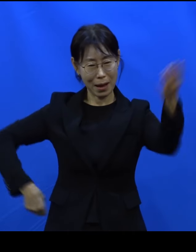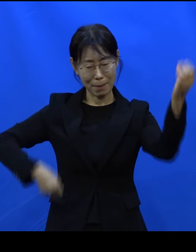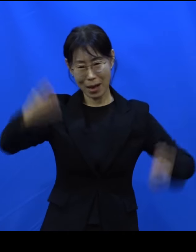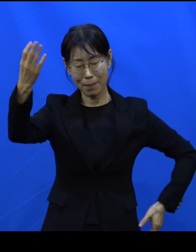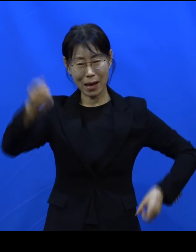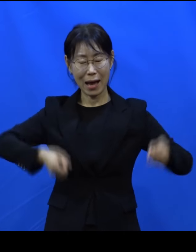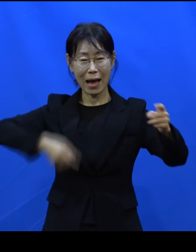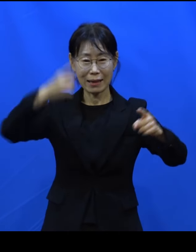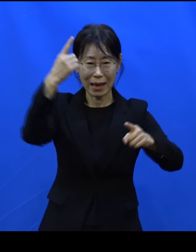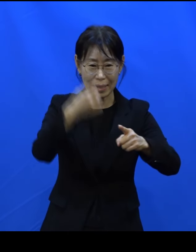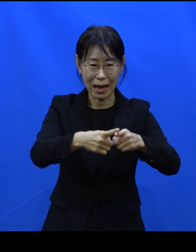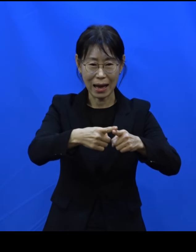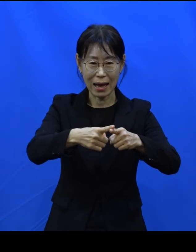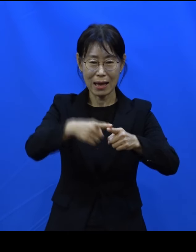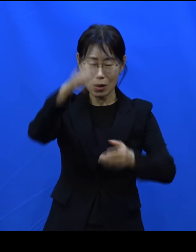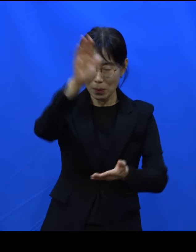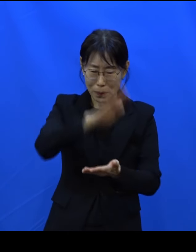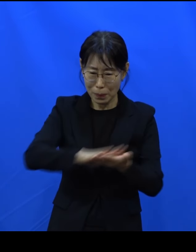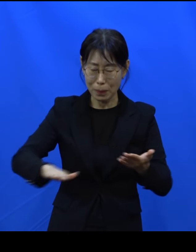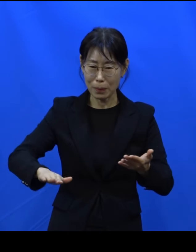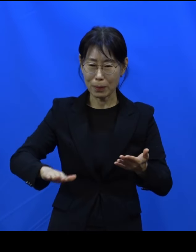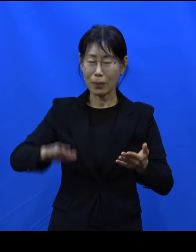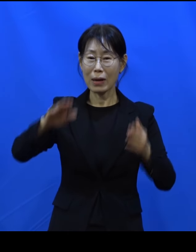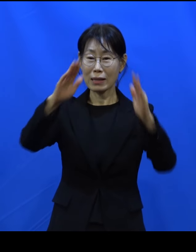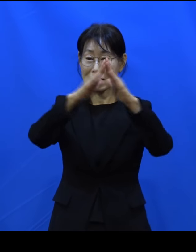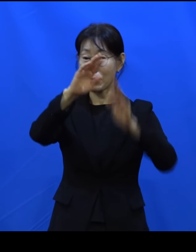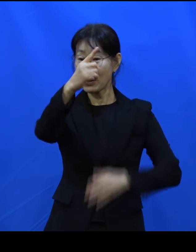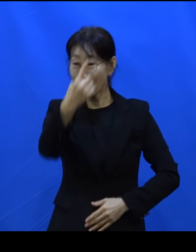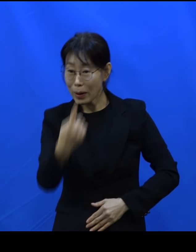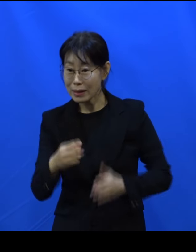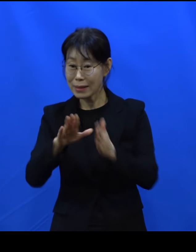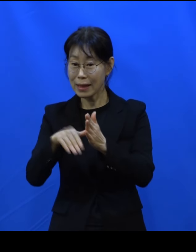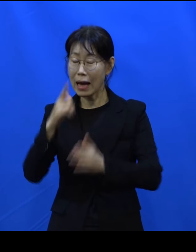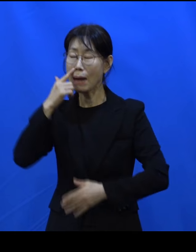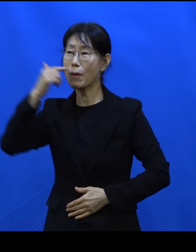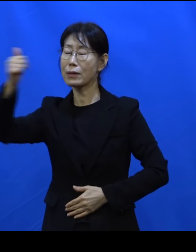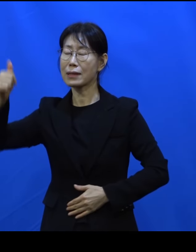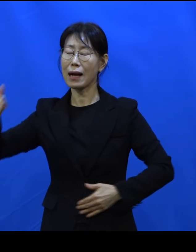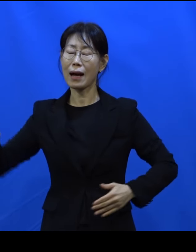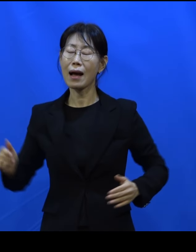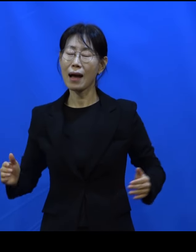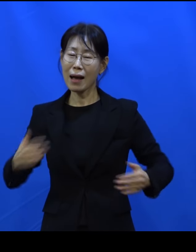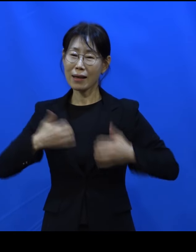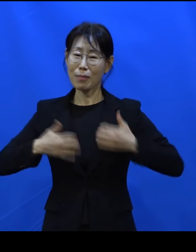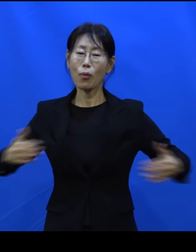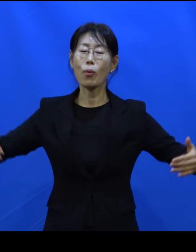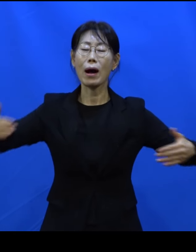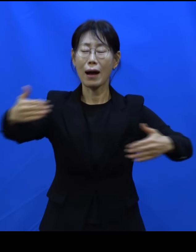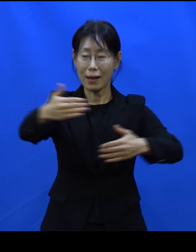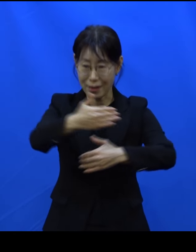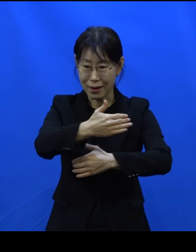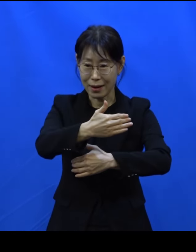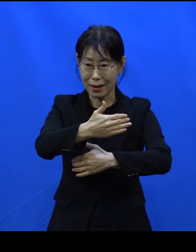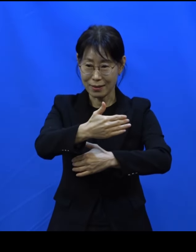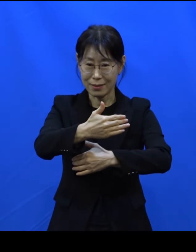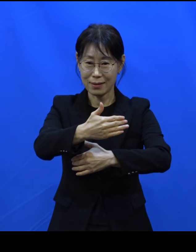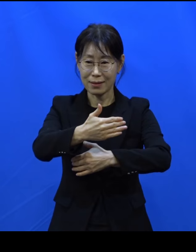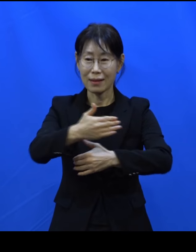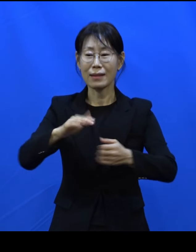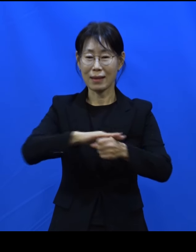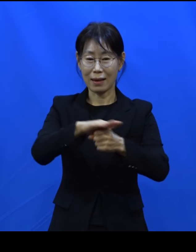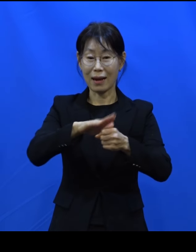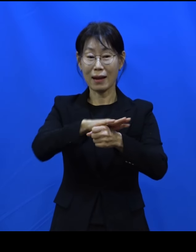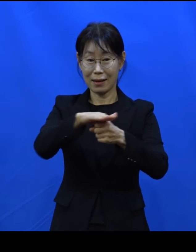그 신랑을 놓지 않으리라. 이제 그렇게 갈망하는 모습을 보았습니다. 오늘은 이제